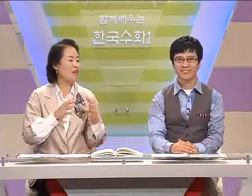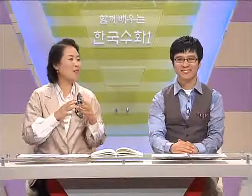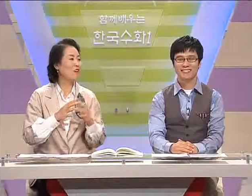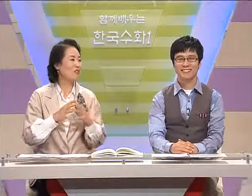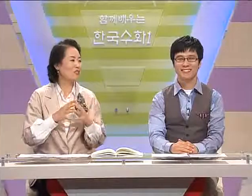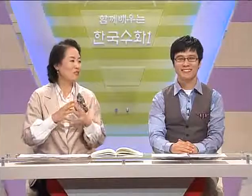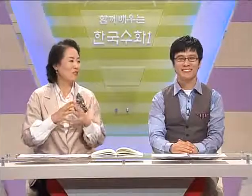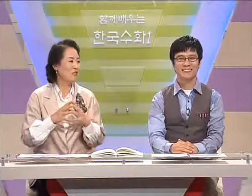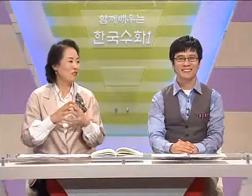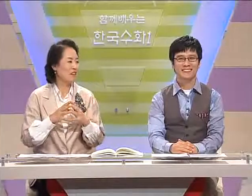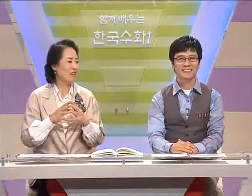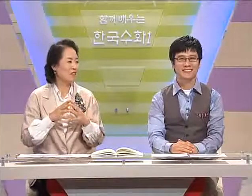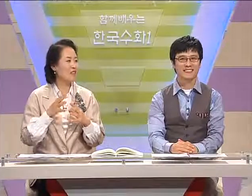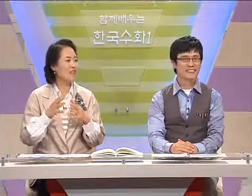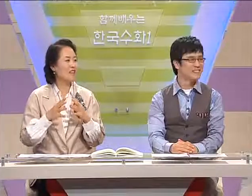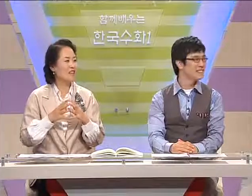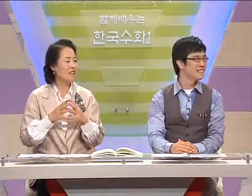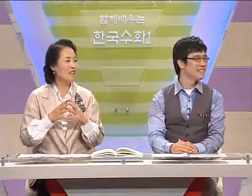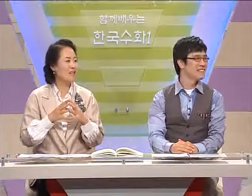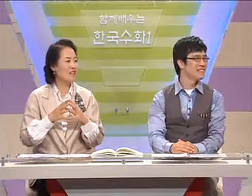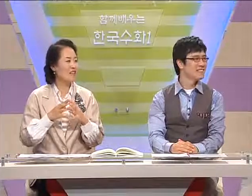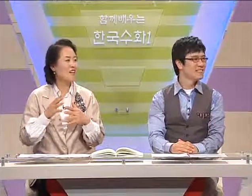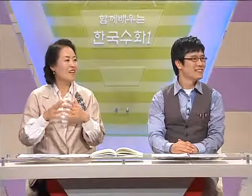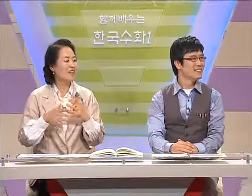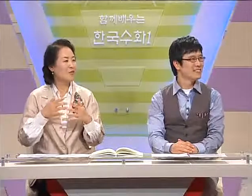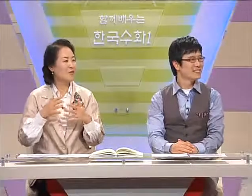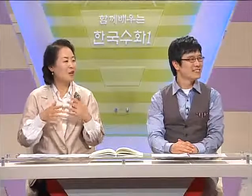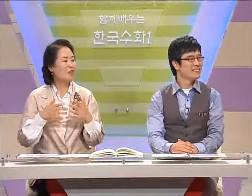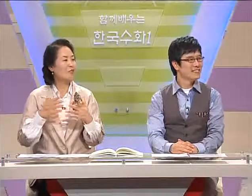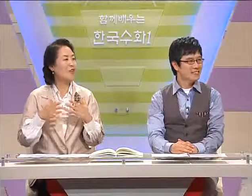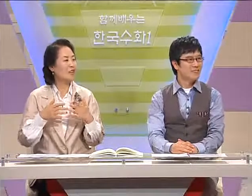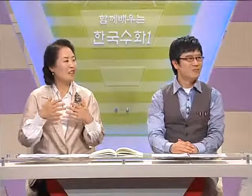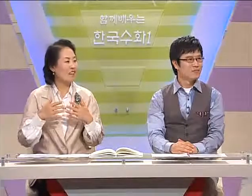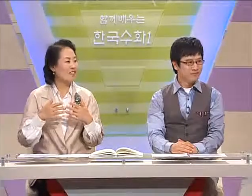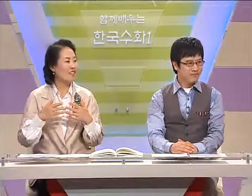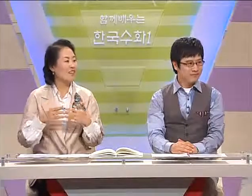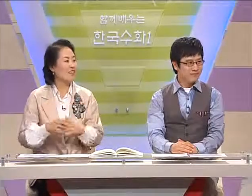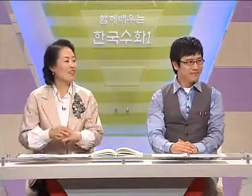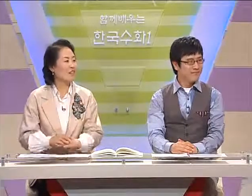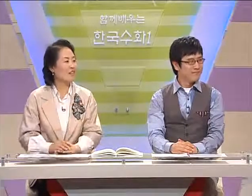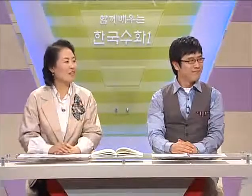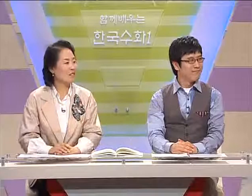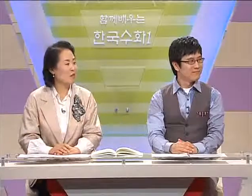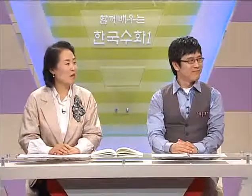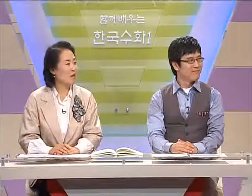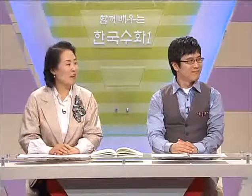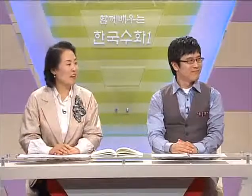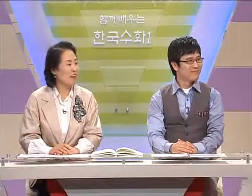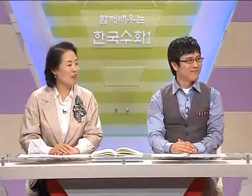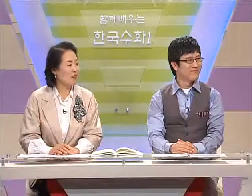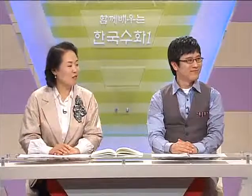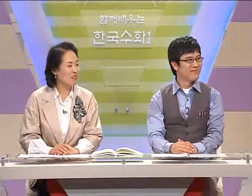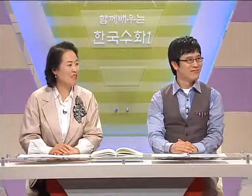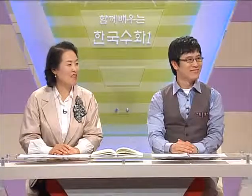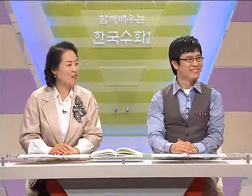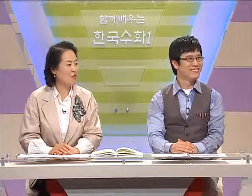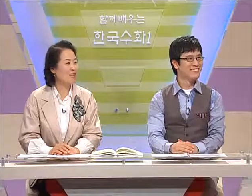어렵게 느껴질 수도 있지만 나중에 시간이 지나면 그러한 또 한국어와는 다른 그러한 매력들이 또 수화의 매력이 아닌가라고 느끼실 때가 올 것